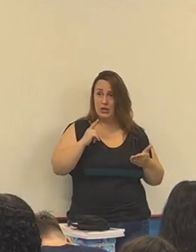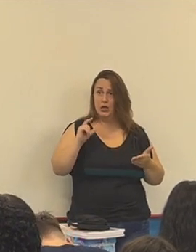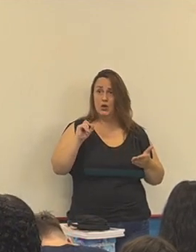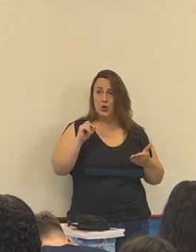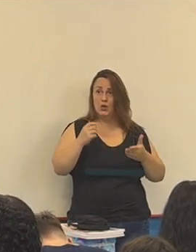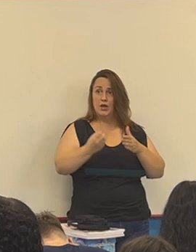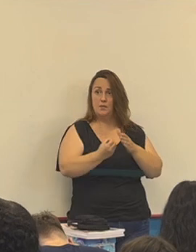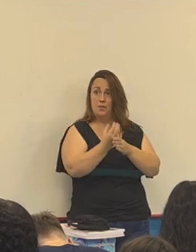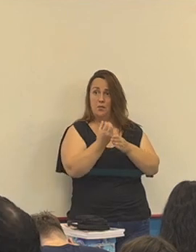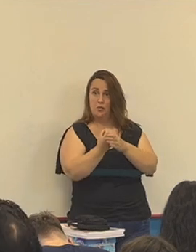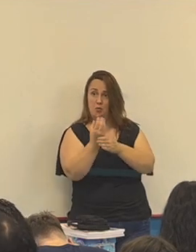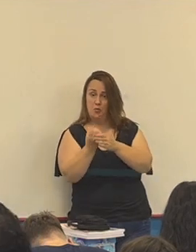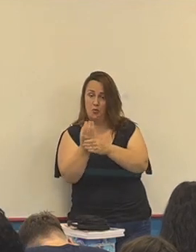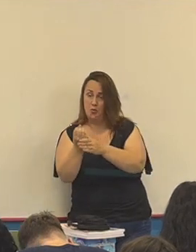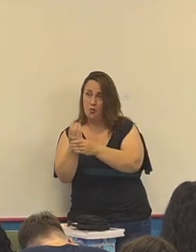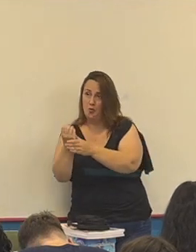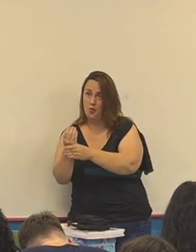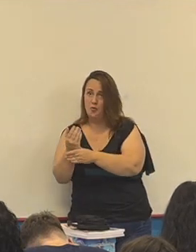valorização